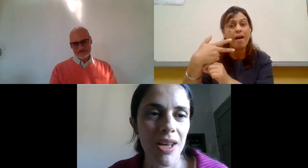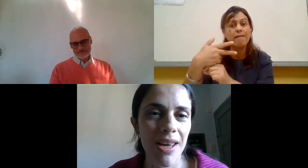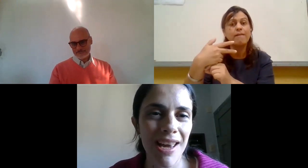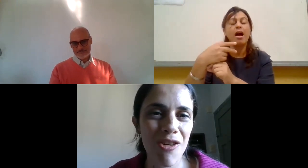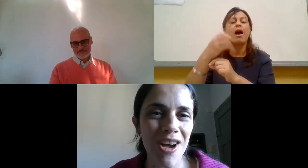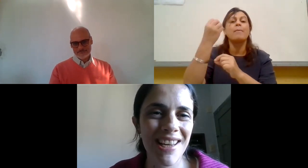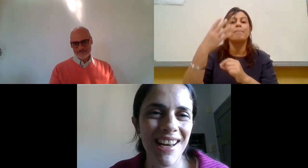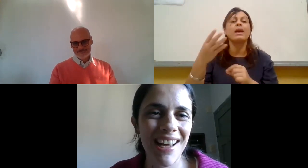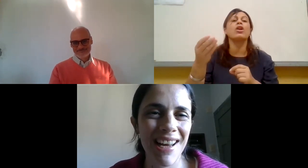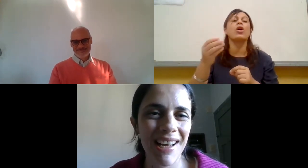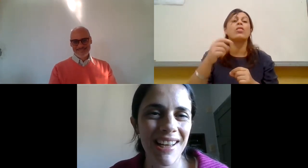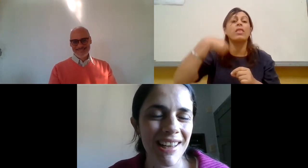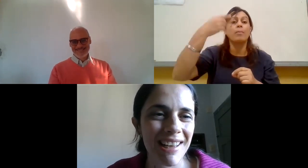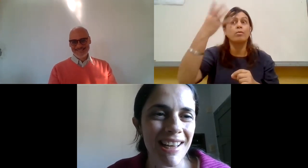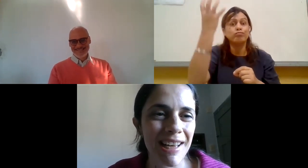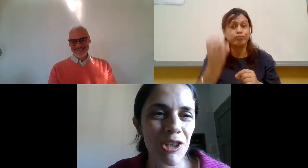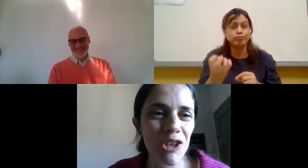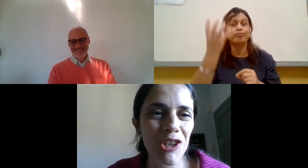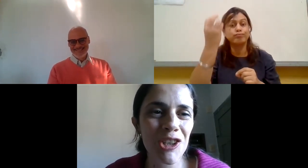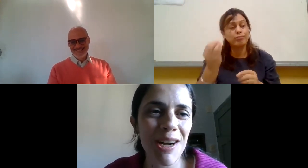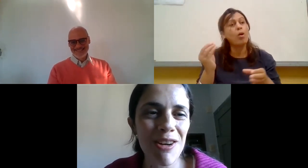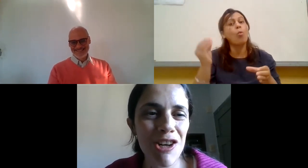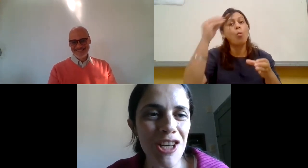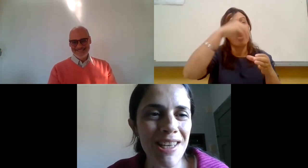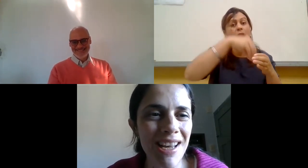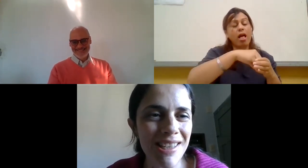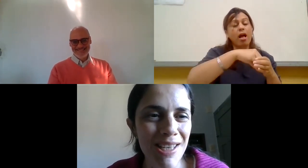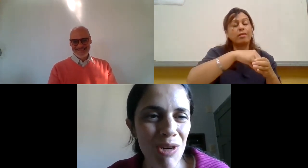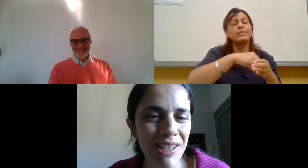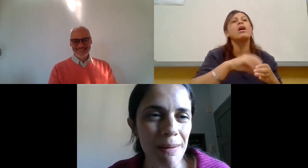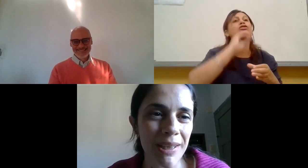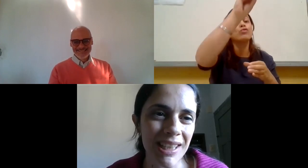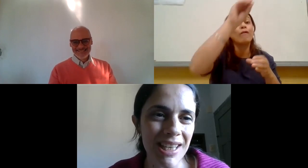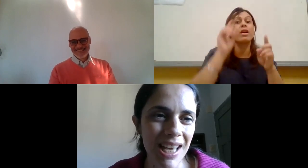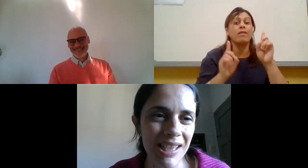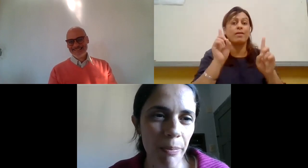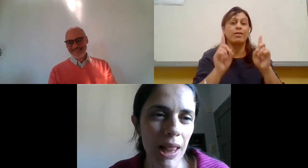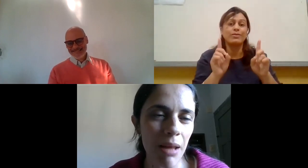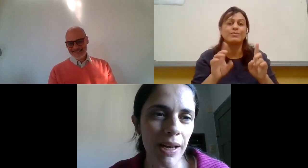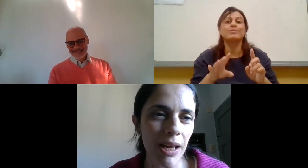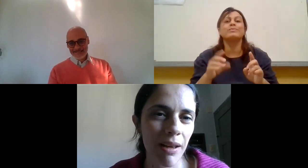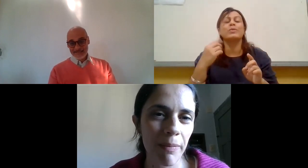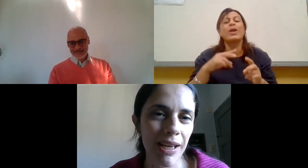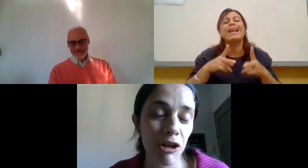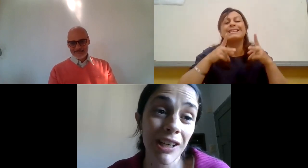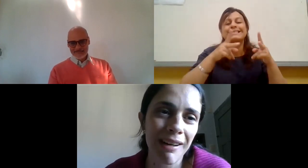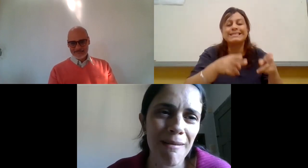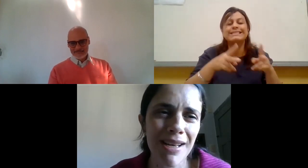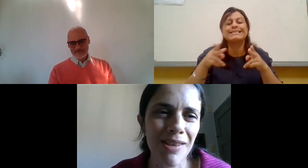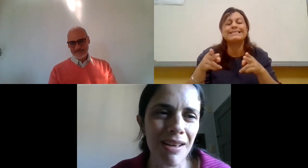principio que quedó ahí, todo el trabajo de logística que hicimos. Le vamos a tener que editar esa parte para que